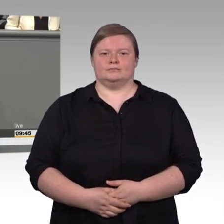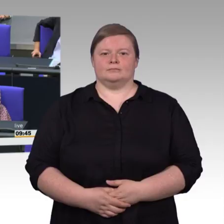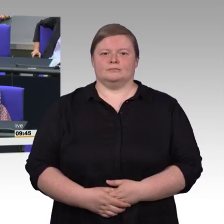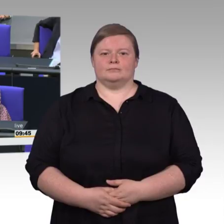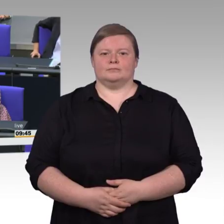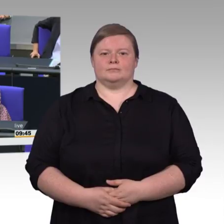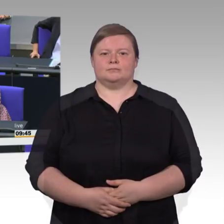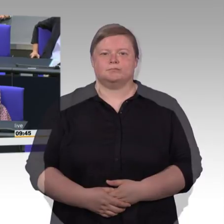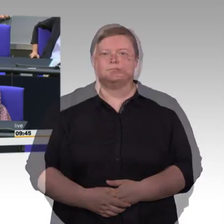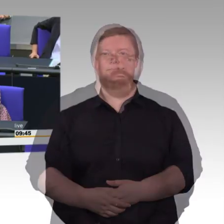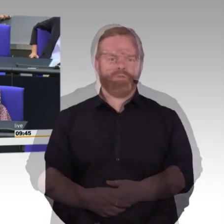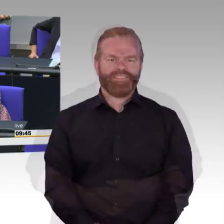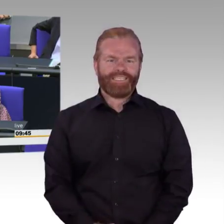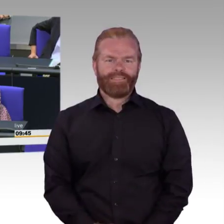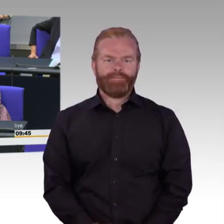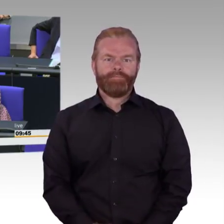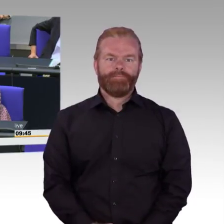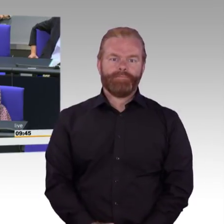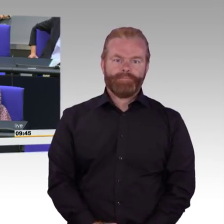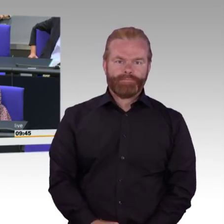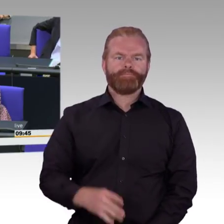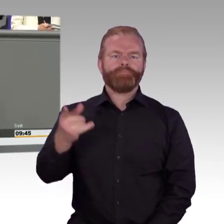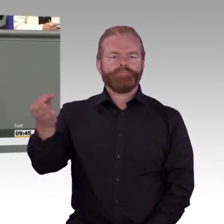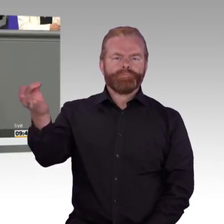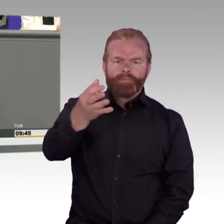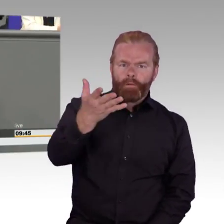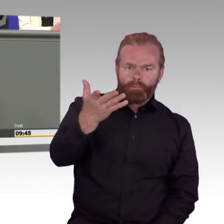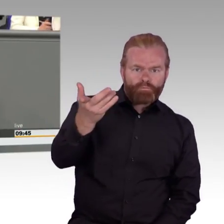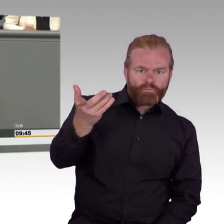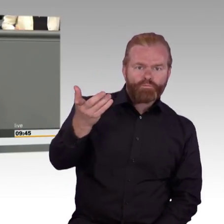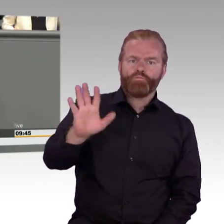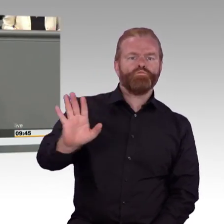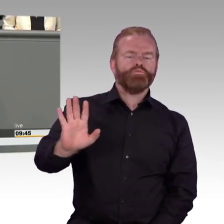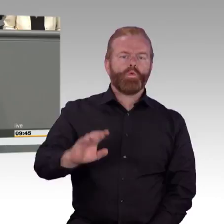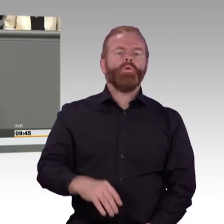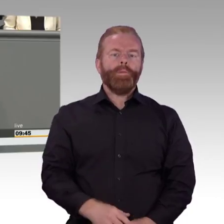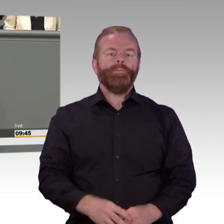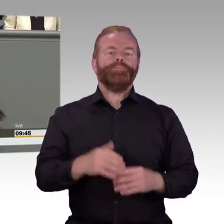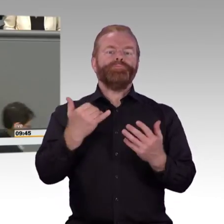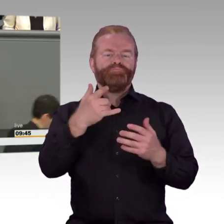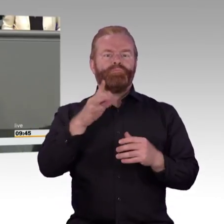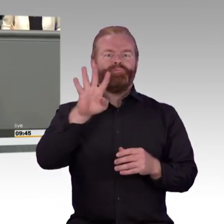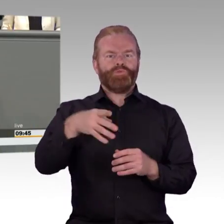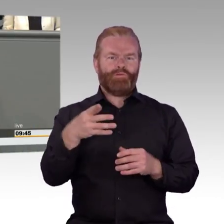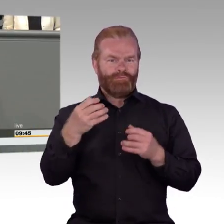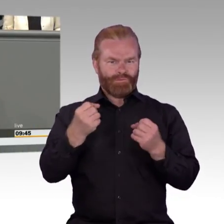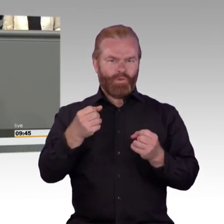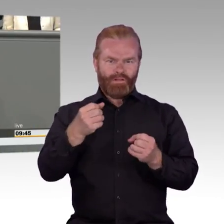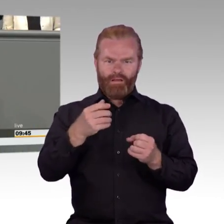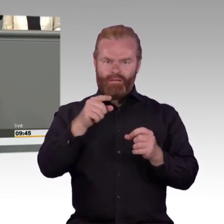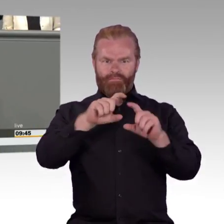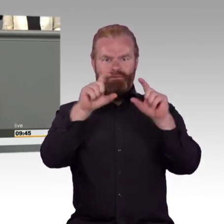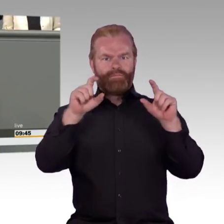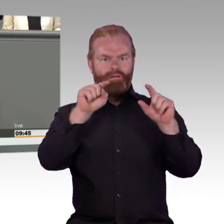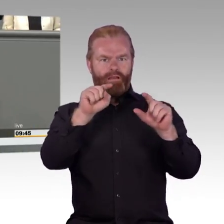den Verbraucherzentralen Bundesverband für absolut kompetent, auch in Fällen, wo der einzelne Verbraucher vielleicht noch gar nicht selber gesehen hat, wo Probleme